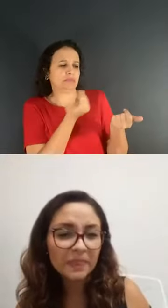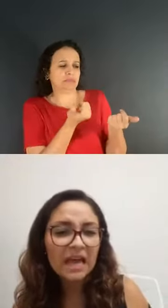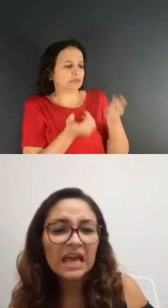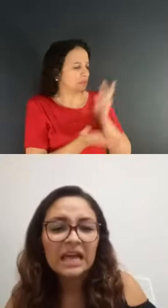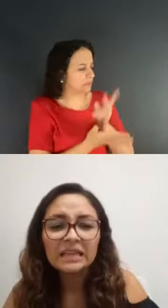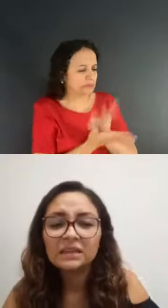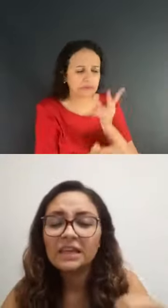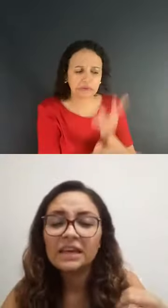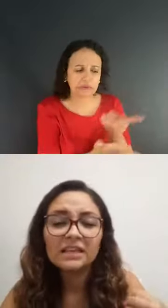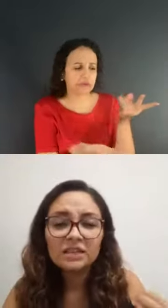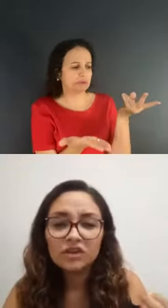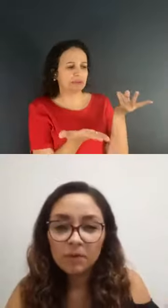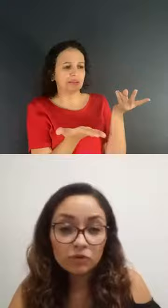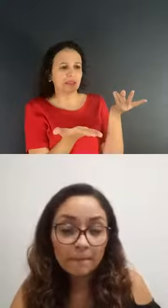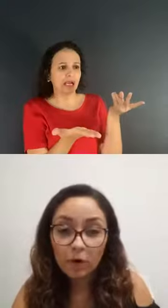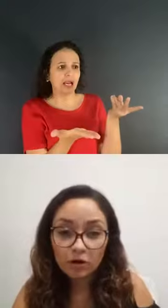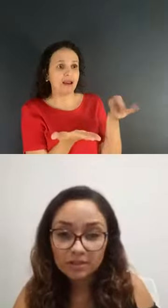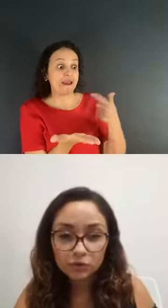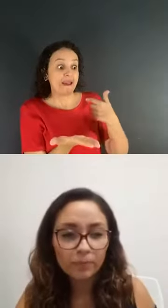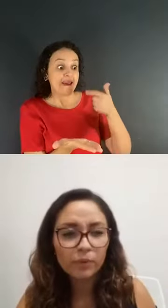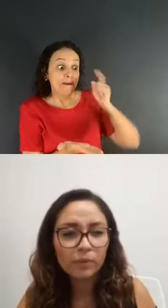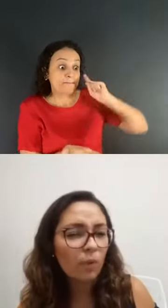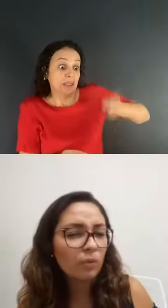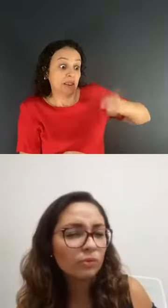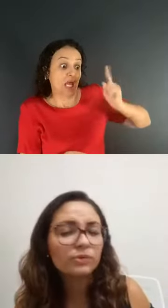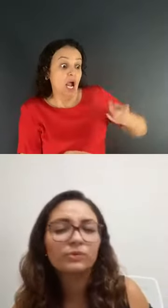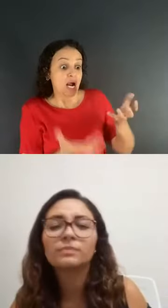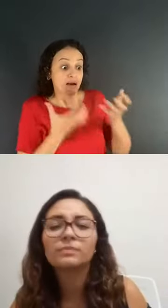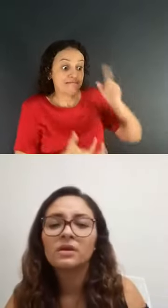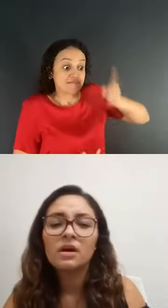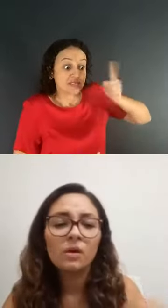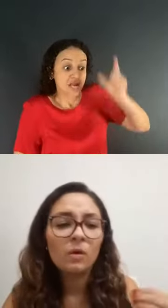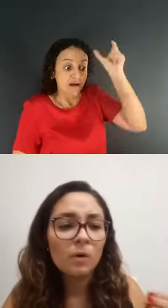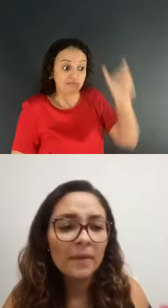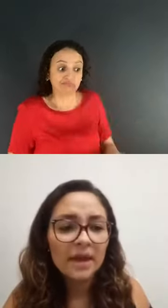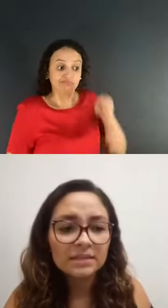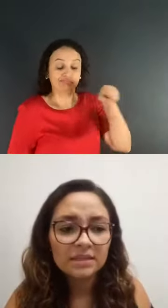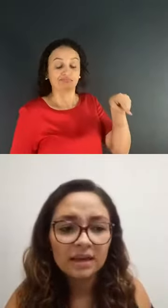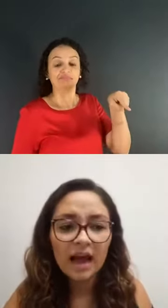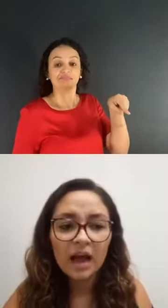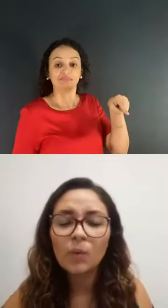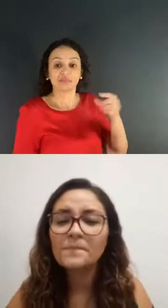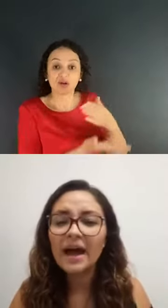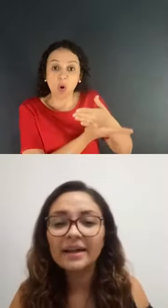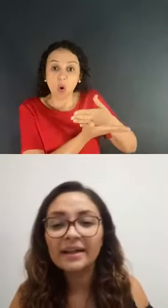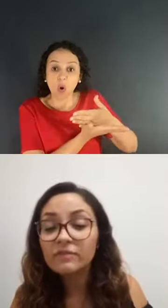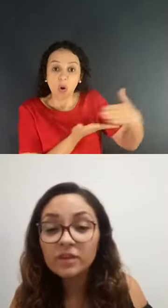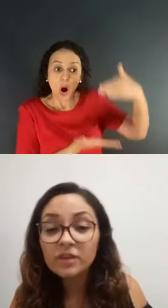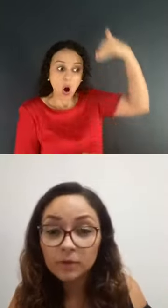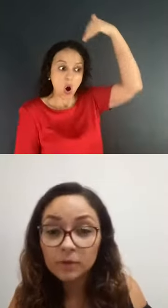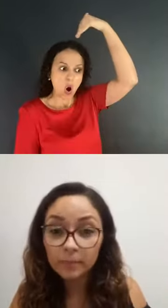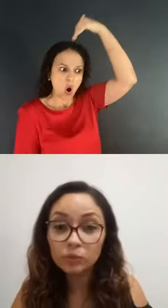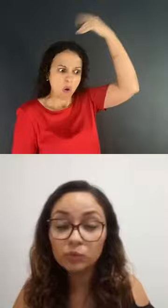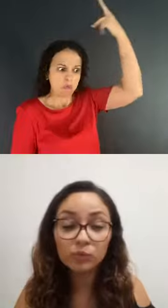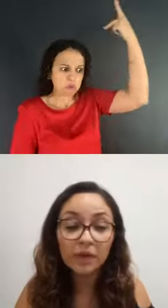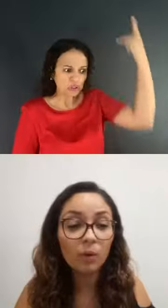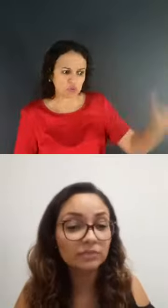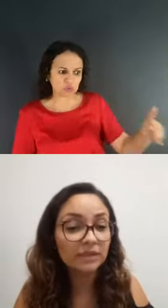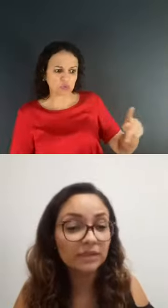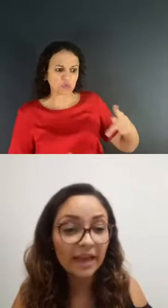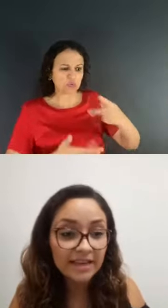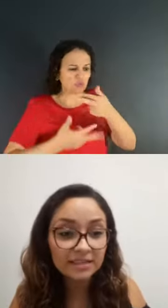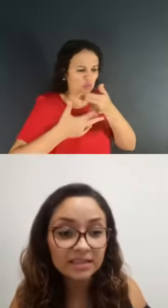coisa, tem aquele sentimento de posse sobre o outro, começa a culpar a vítima sobre tudo